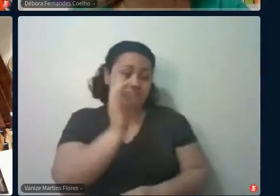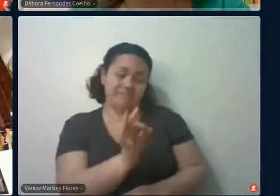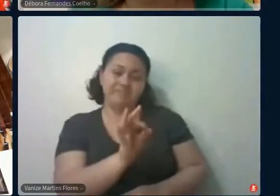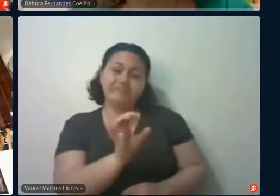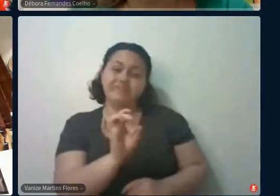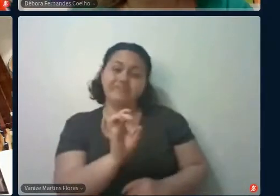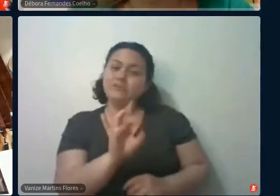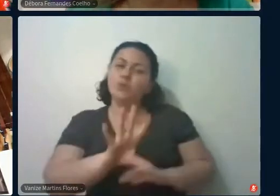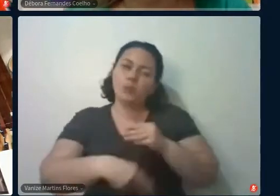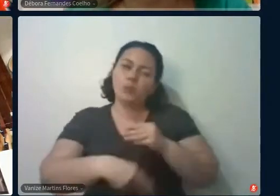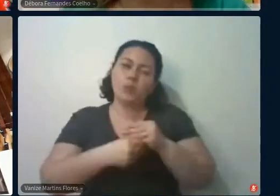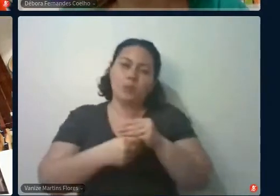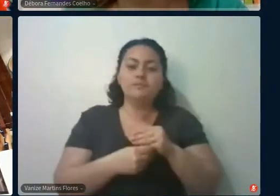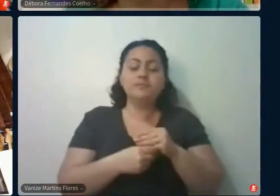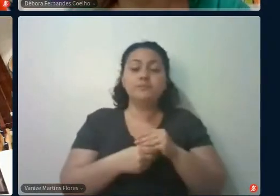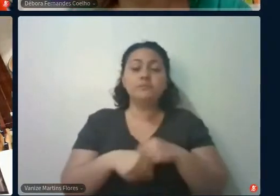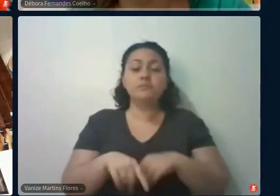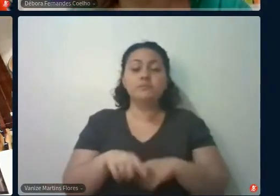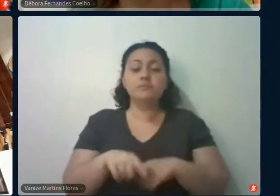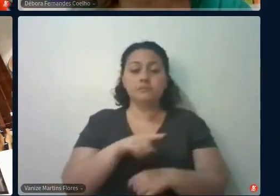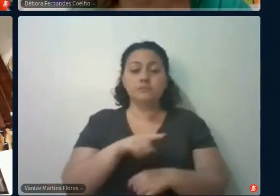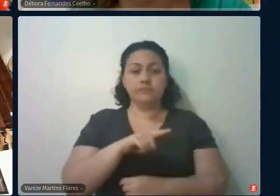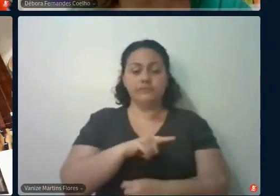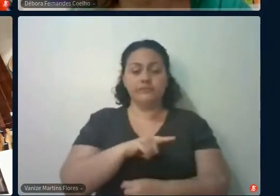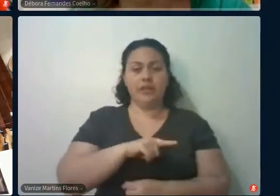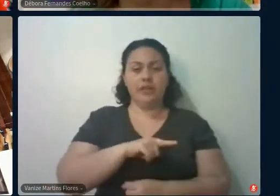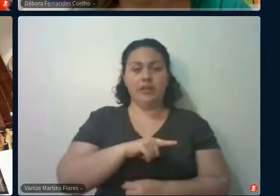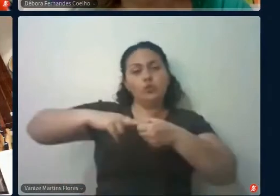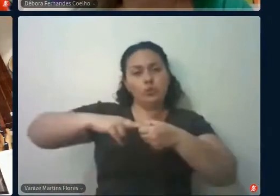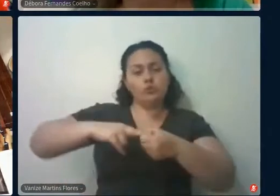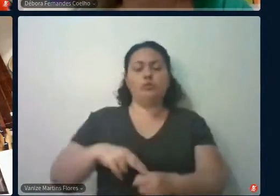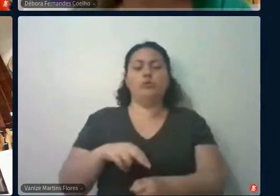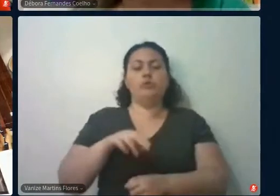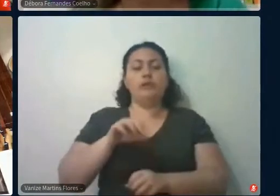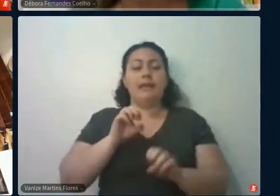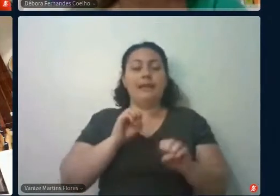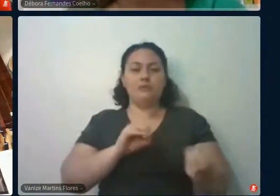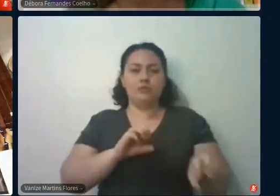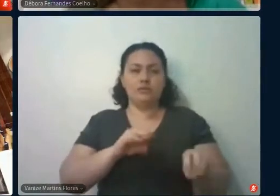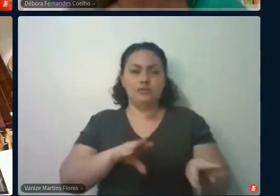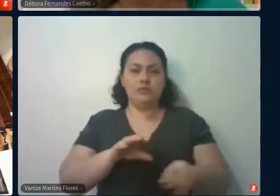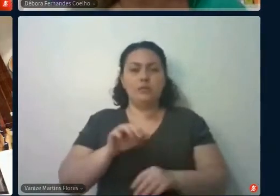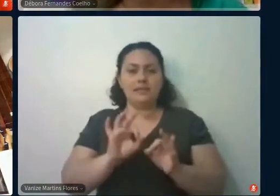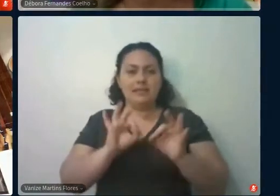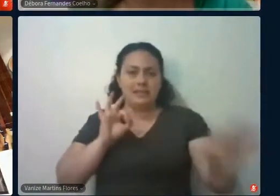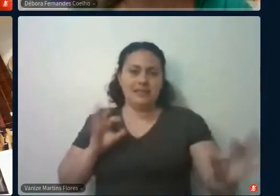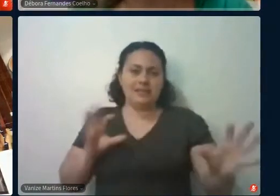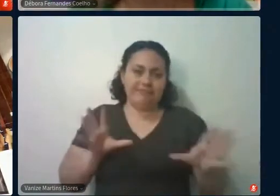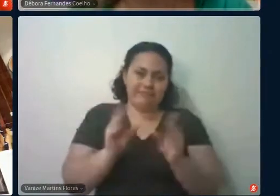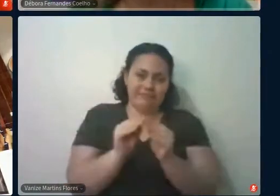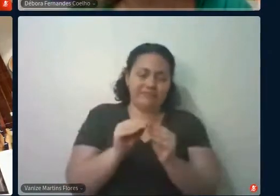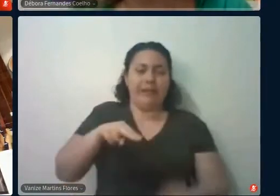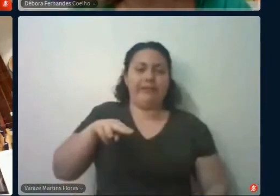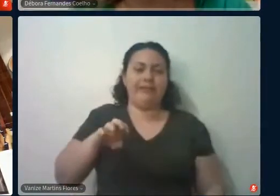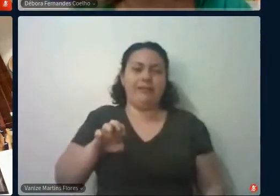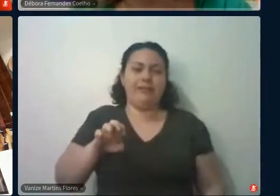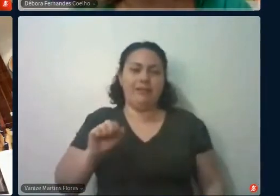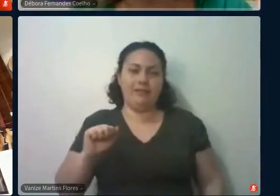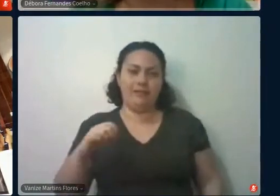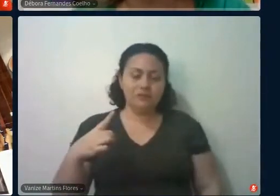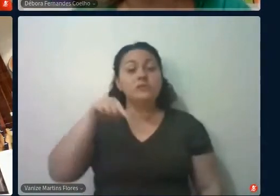complementar, né, nós temos, então, o Núcleo de Educação à Distância na UFSC, e esse núcleo, ele está